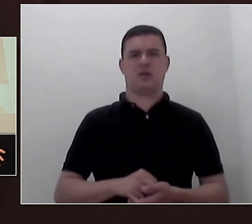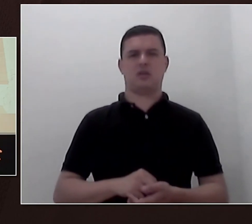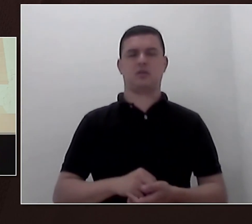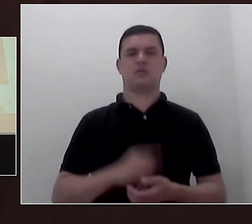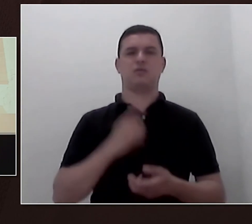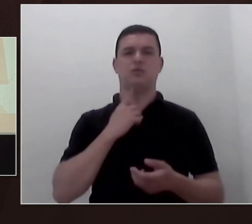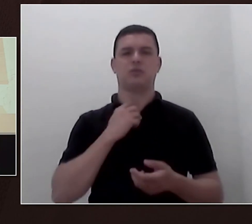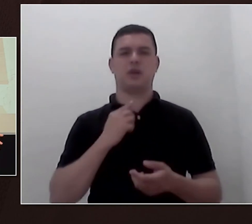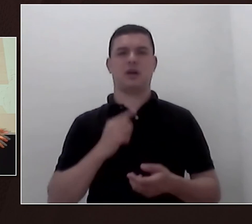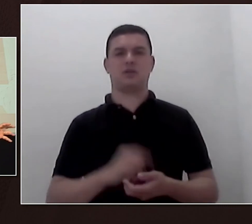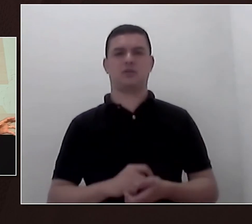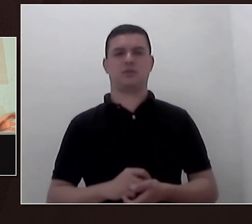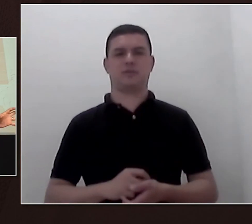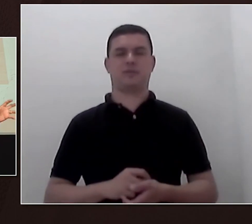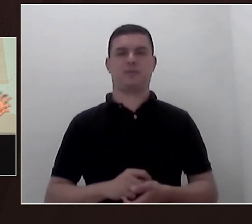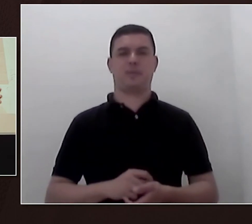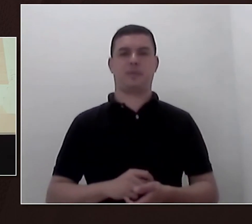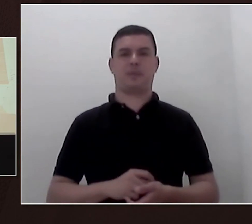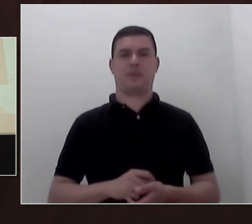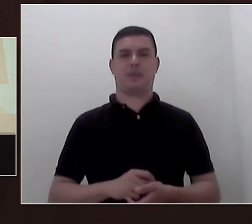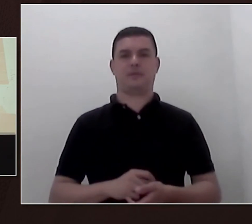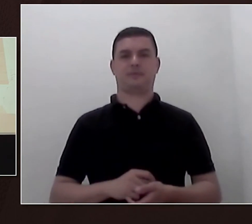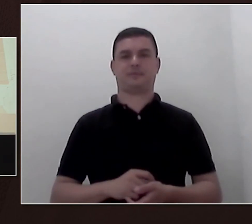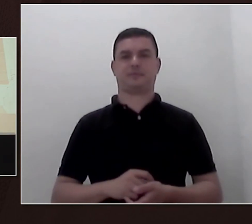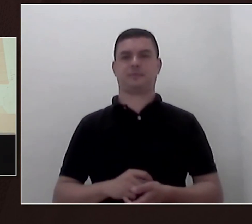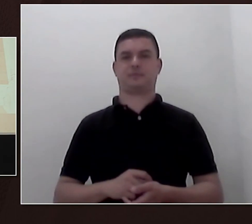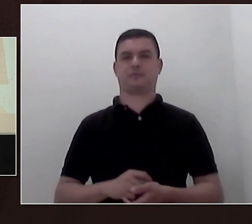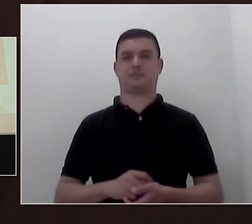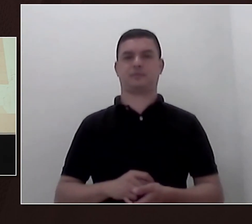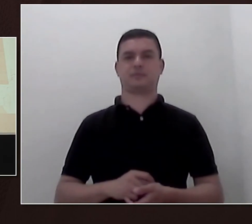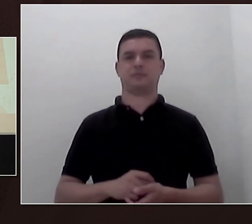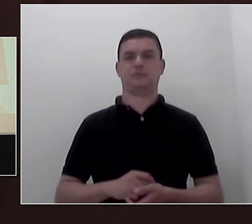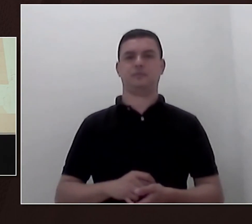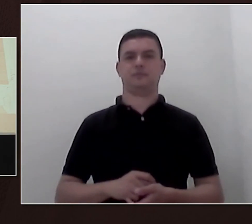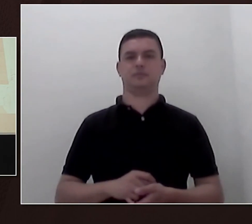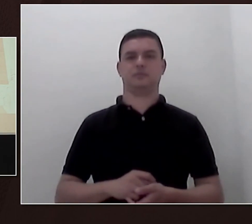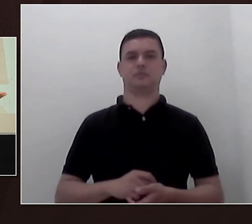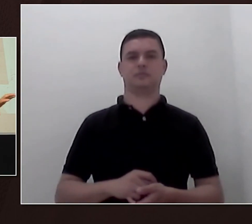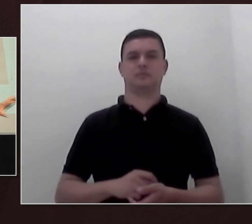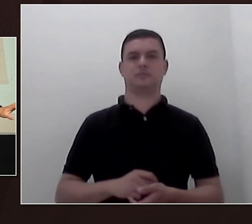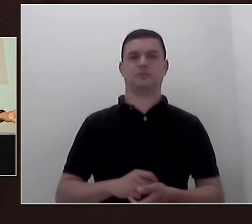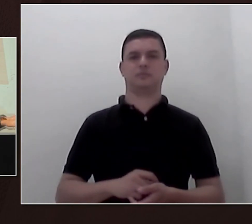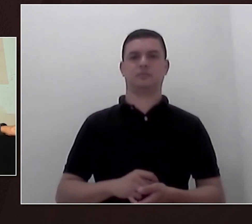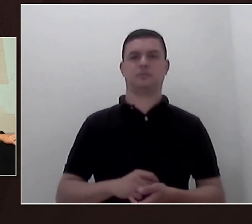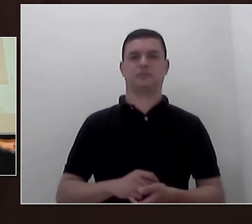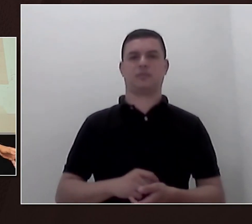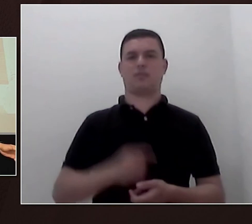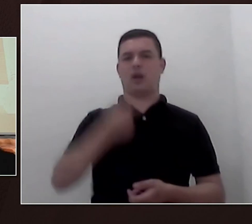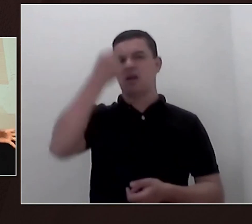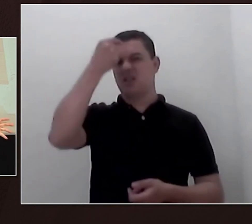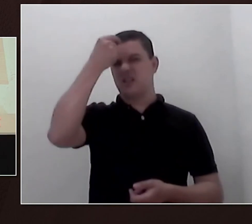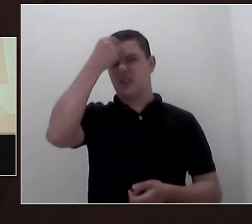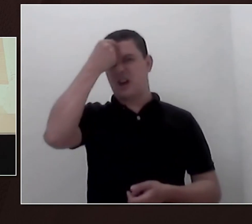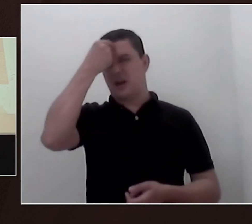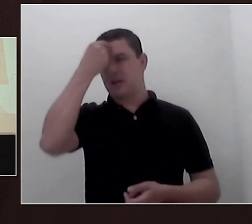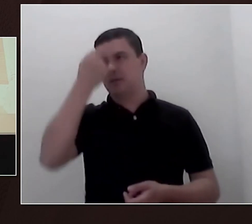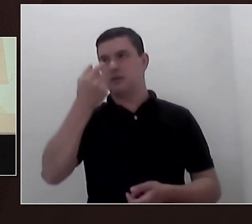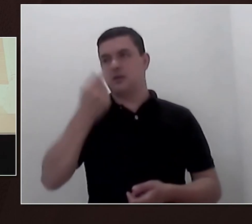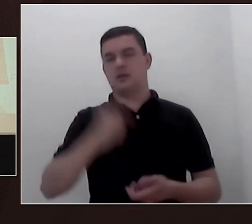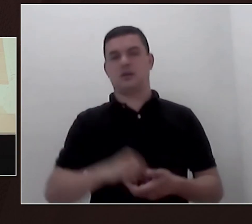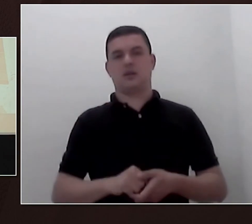é vamos dizer assim, com relação às novas ideologias que o mistério da iniquidade opera, irmãos,